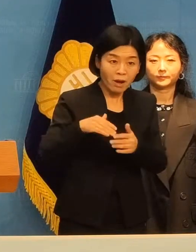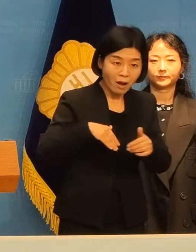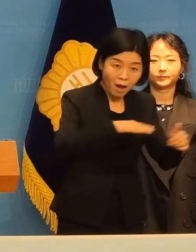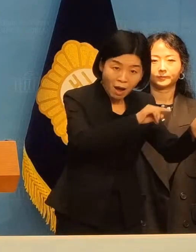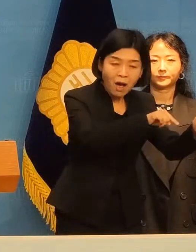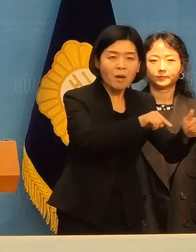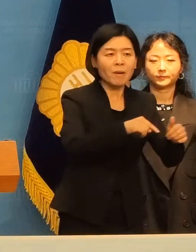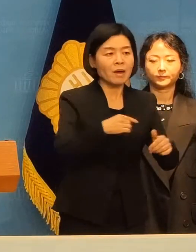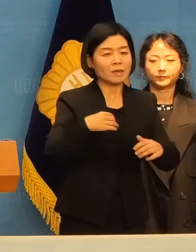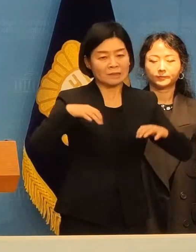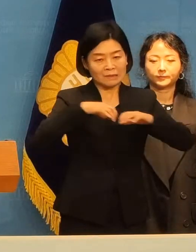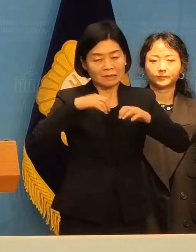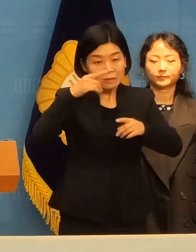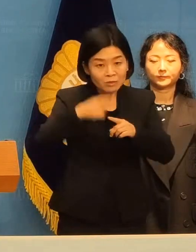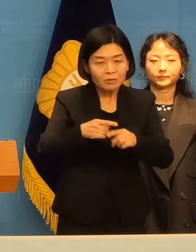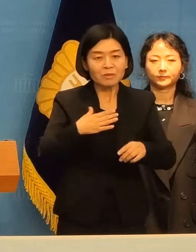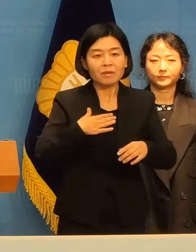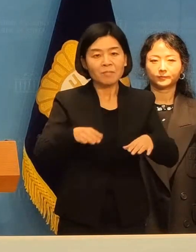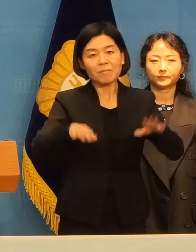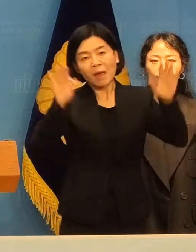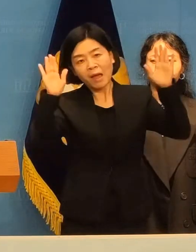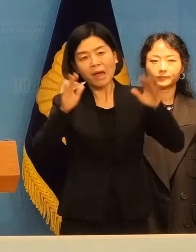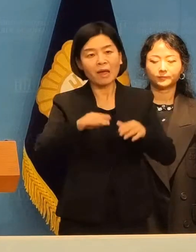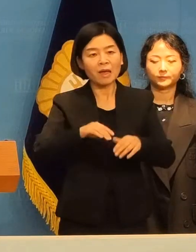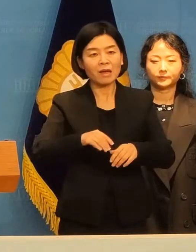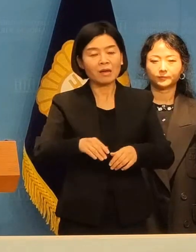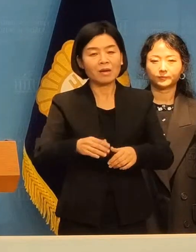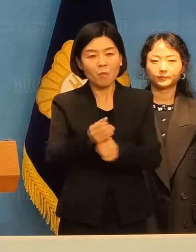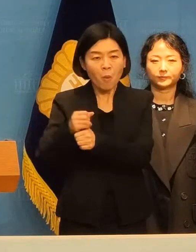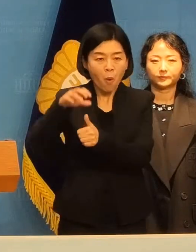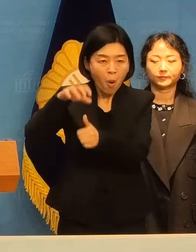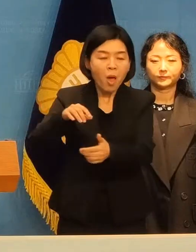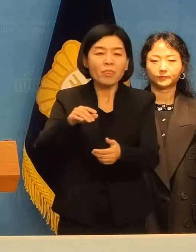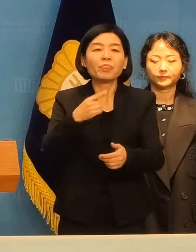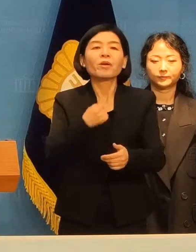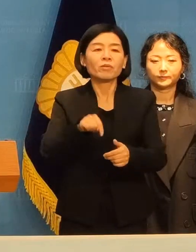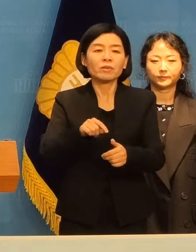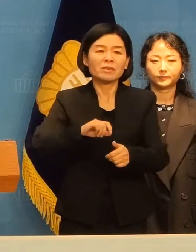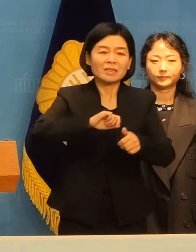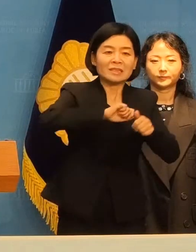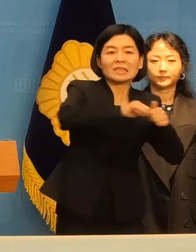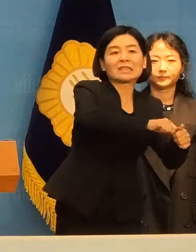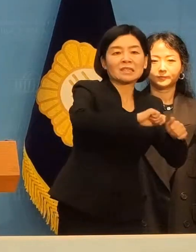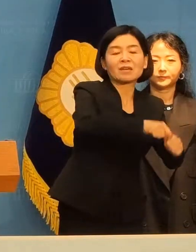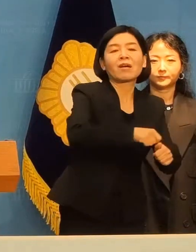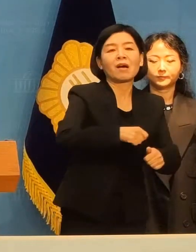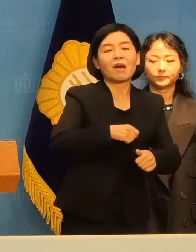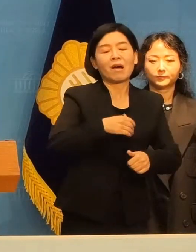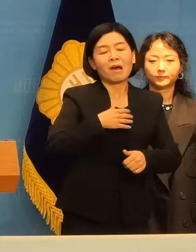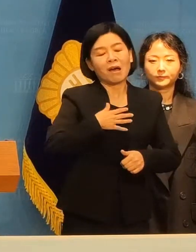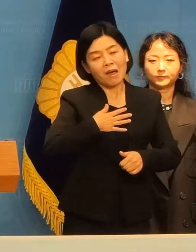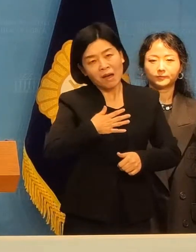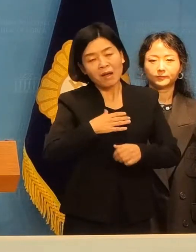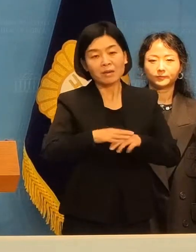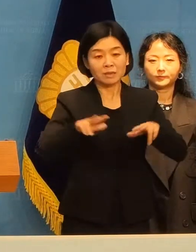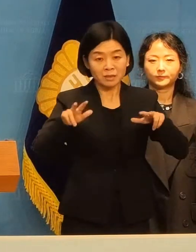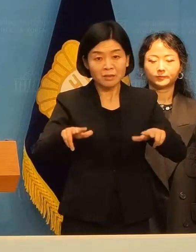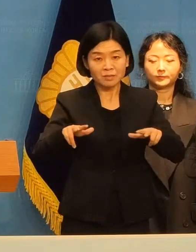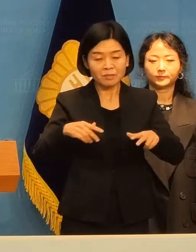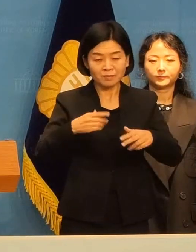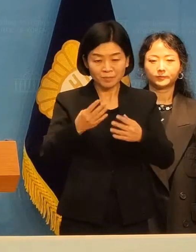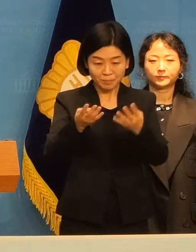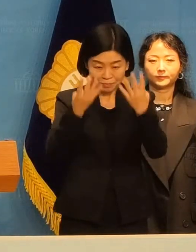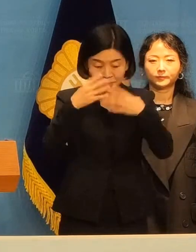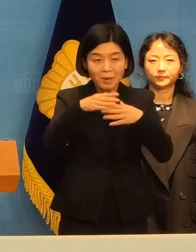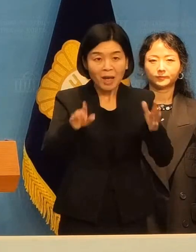포로라는 제목으로 처벌이 기다리고 있다는 것을 누구보다 잘 압니다. 그래서 그들은 지금 자신들이 방에 김정은 초상화를